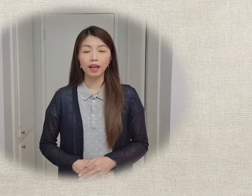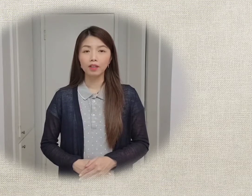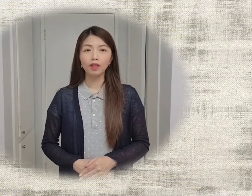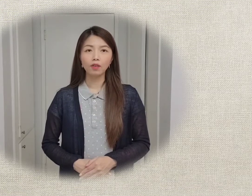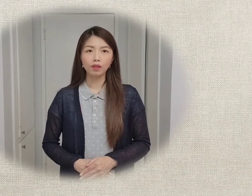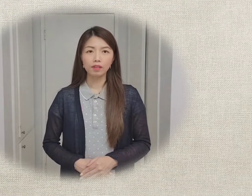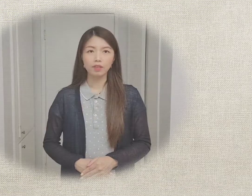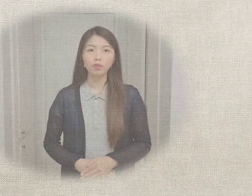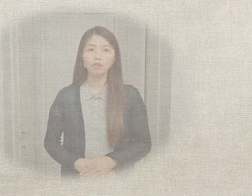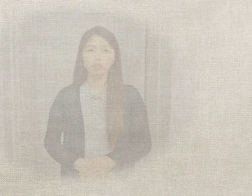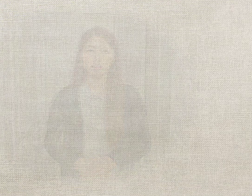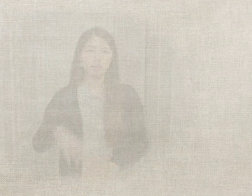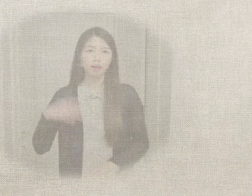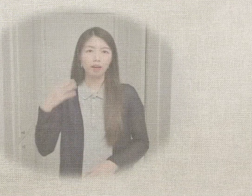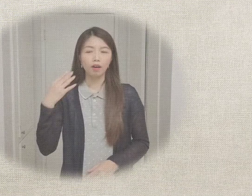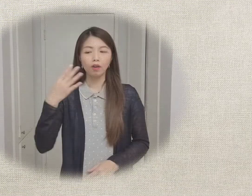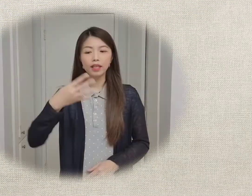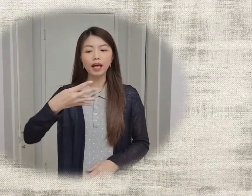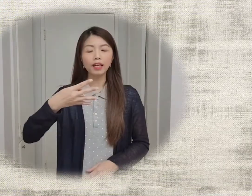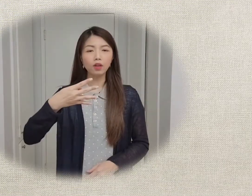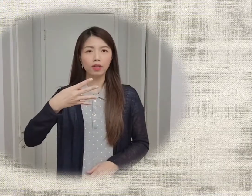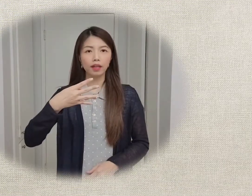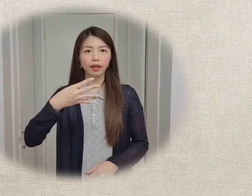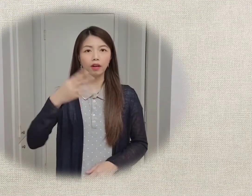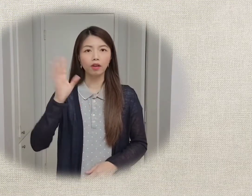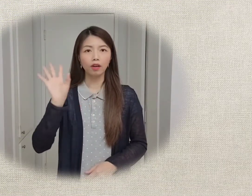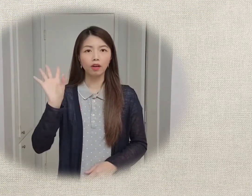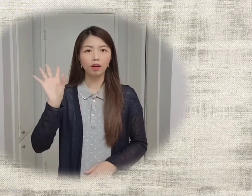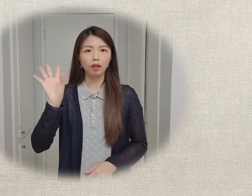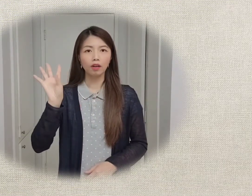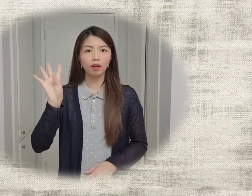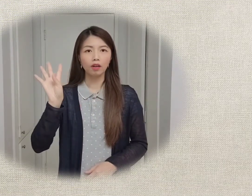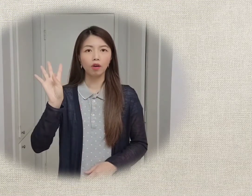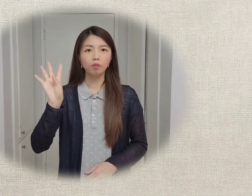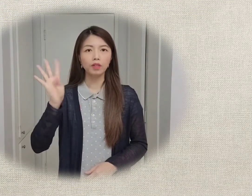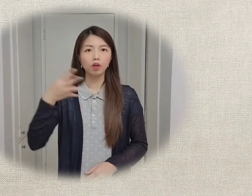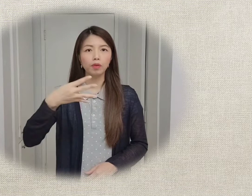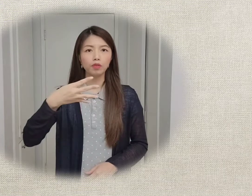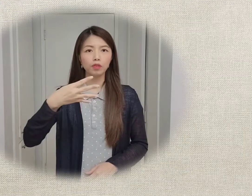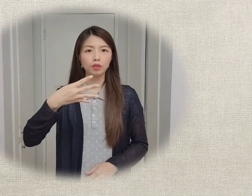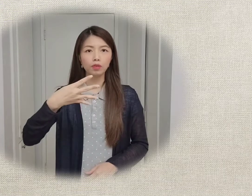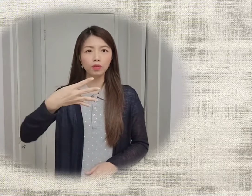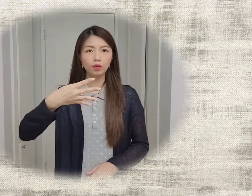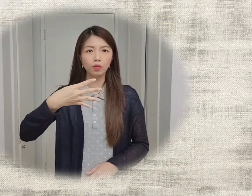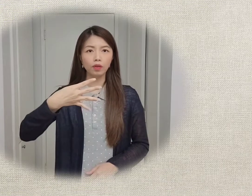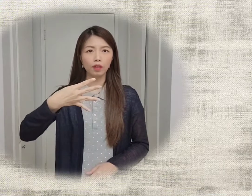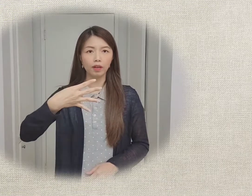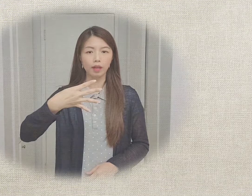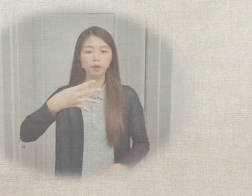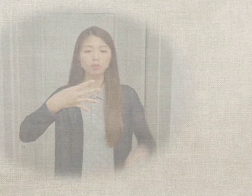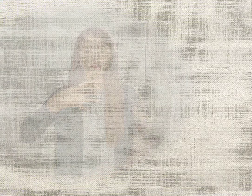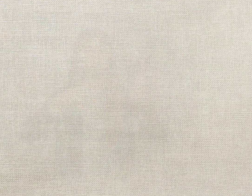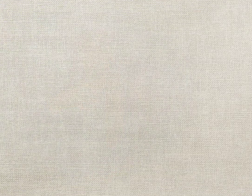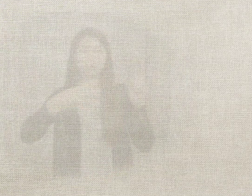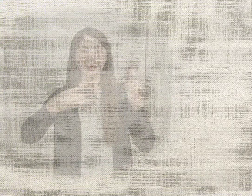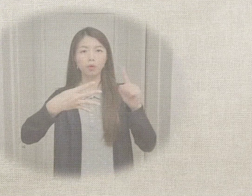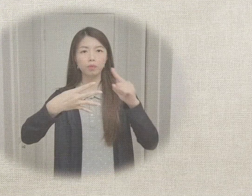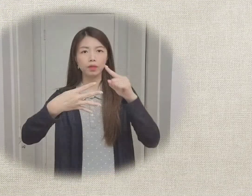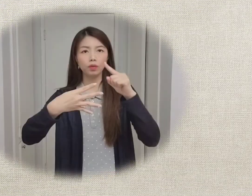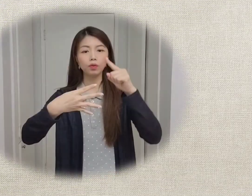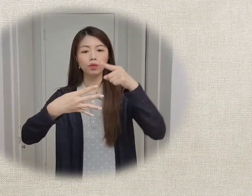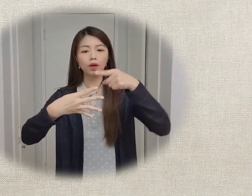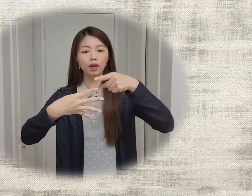일단 계절이라고 하는 뜻의 수어는요, 사계절이잖아요. 엄지 접어주시고 손을 이렇게 다 펴주세요.